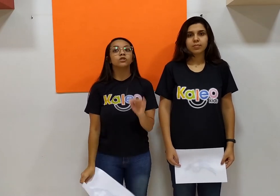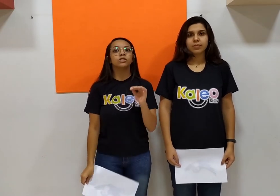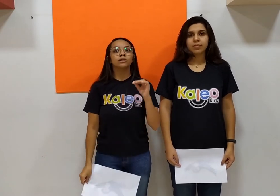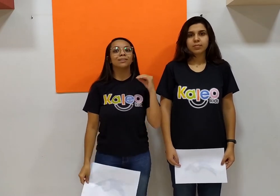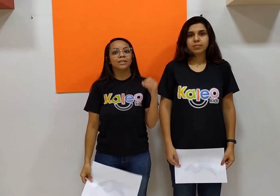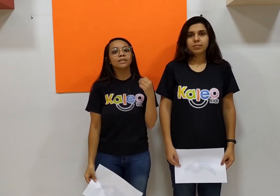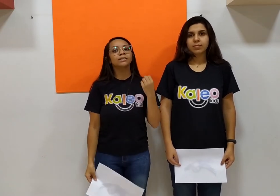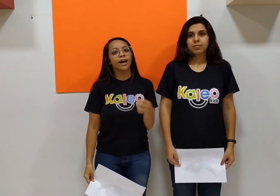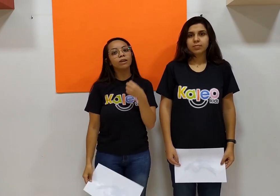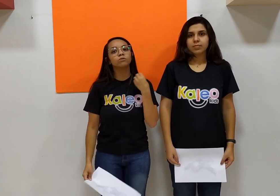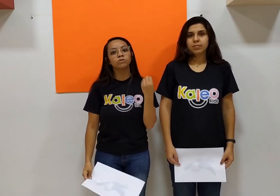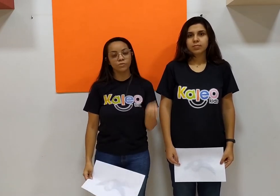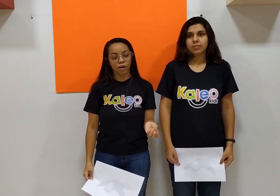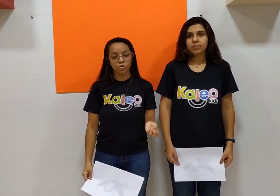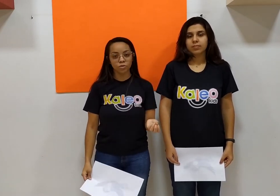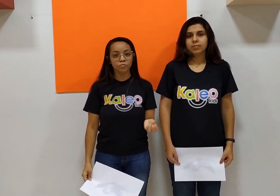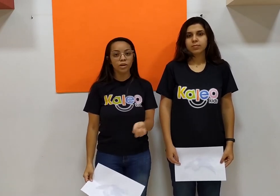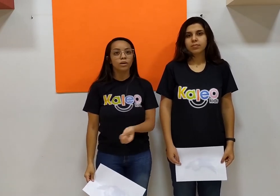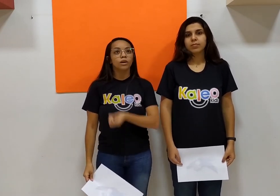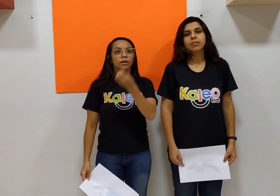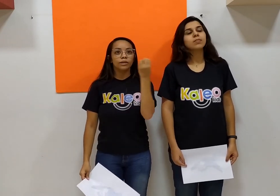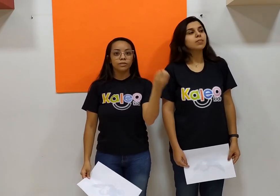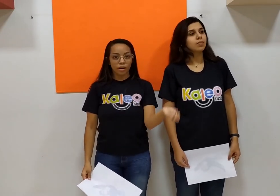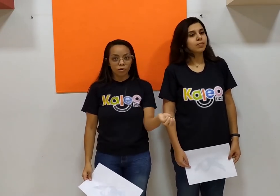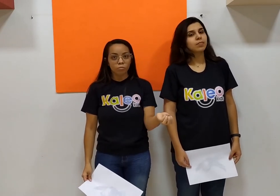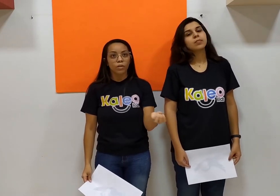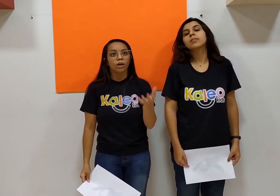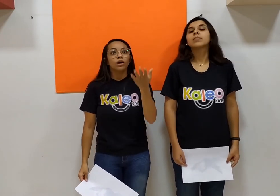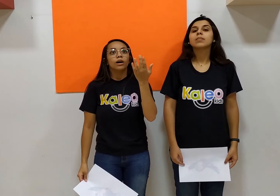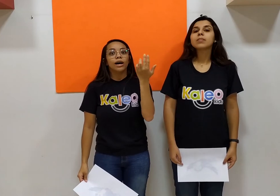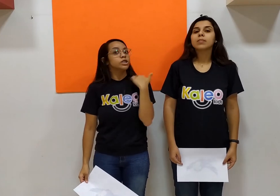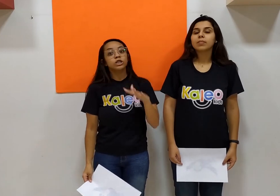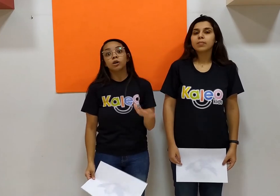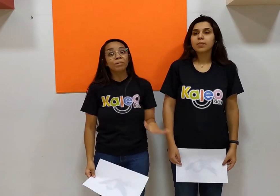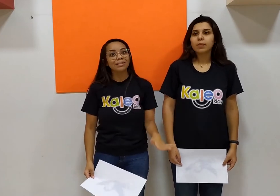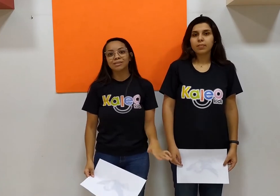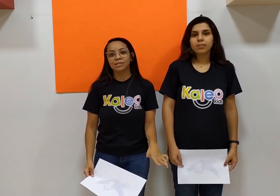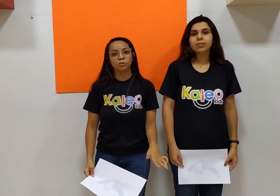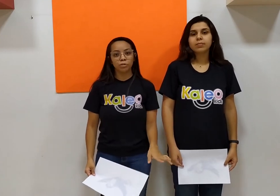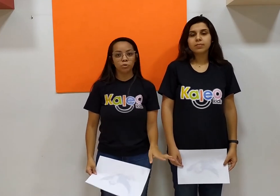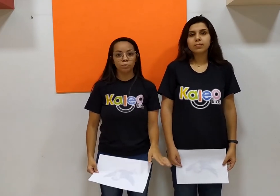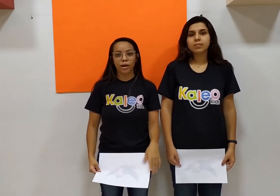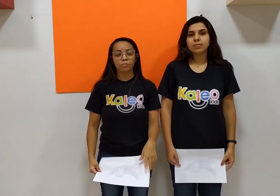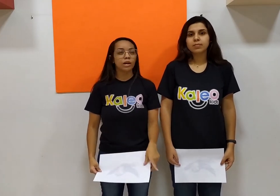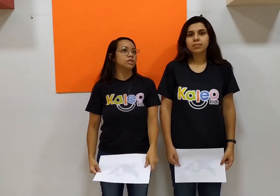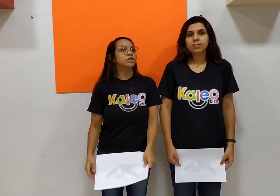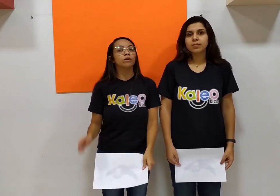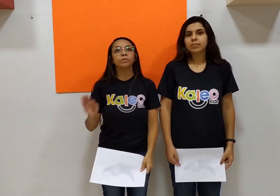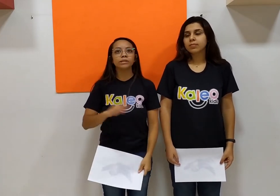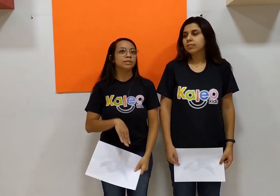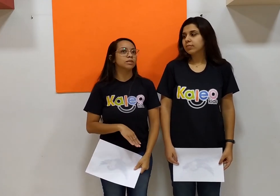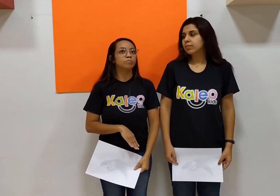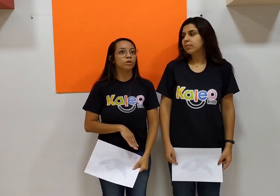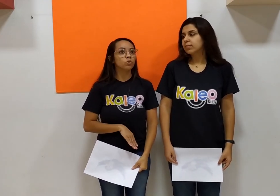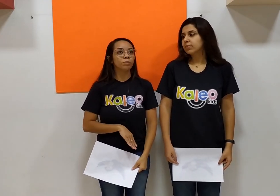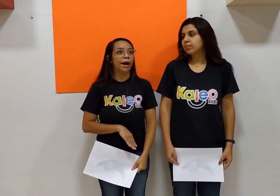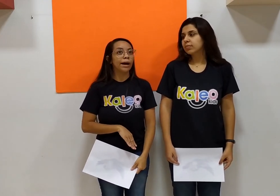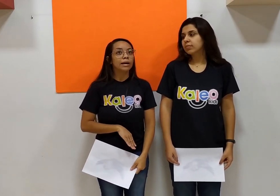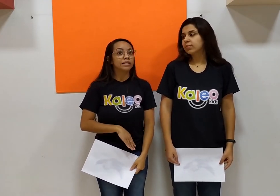de necessário nos falte. Então, a gente não precisa se preocupar. A gente não precisa se preocupar se a